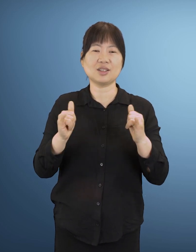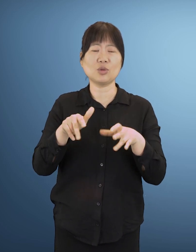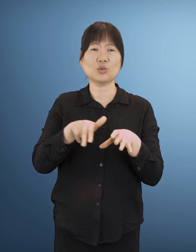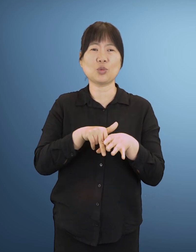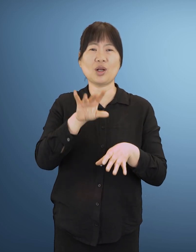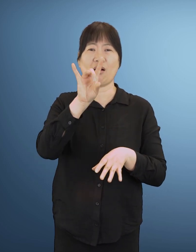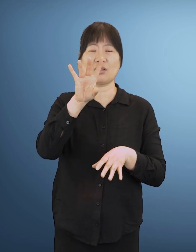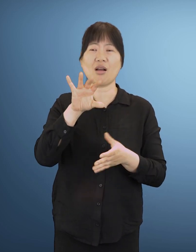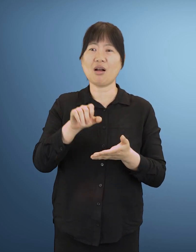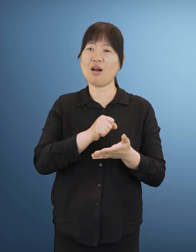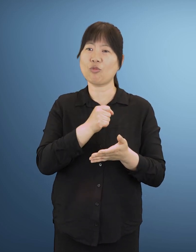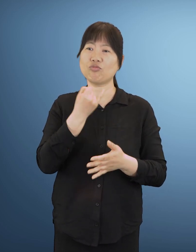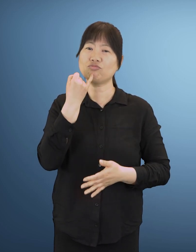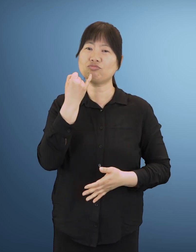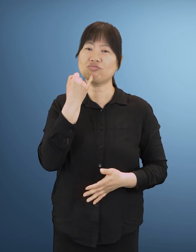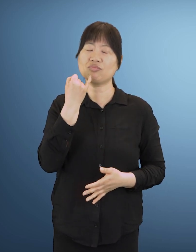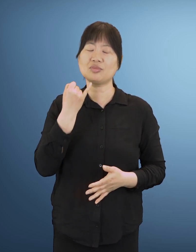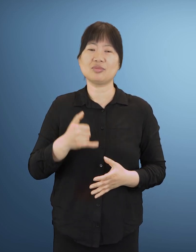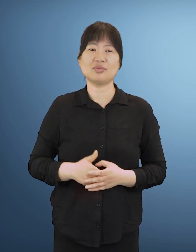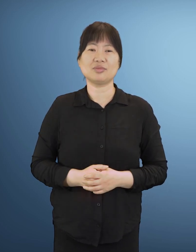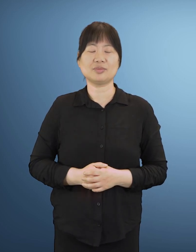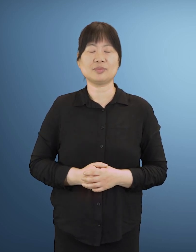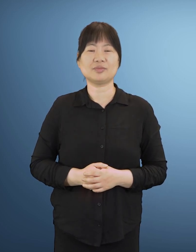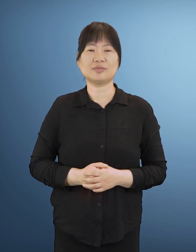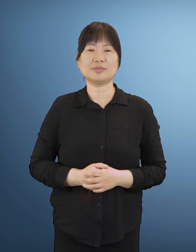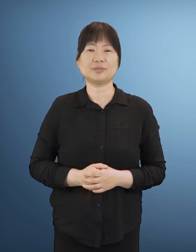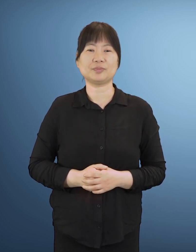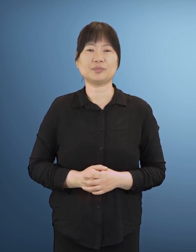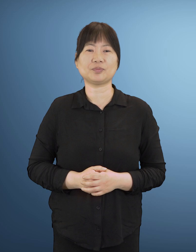정도는 하나씩 갖고 있어야지,